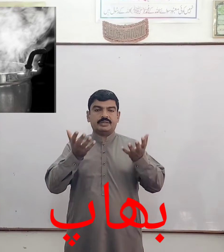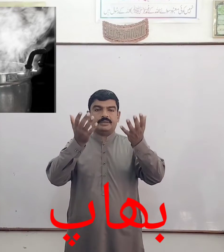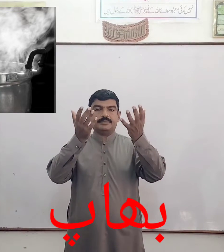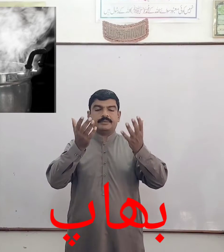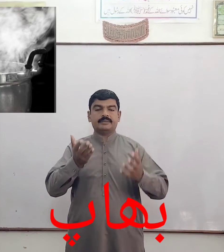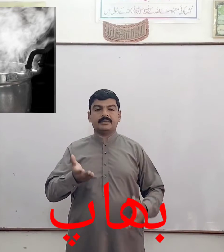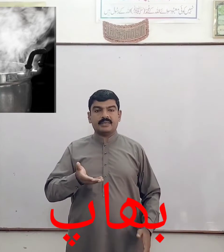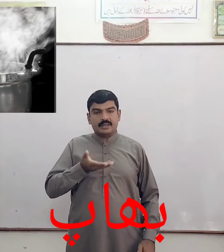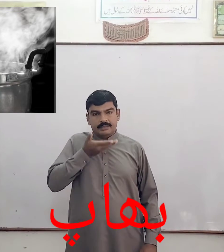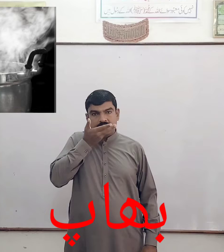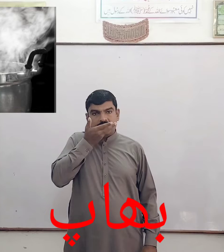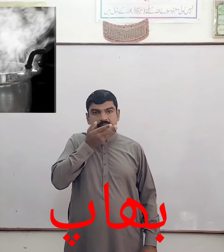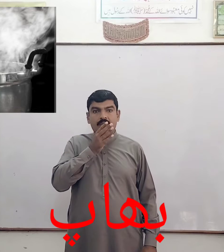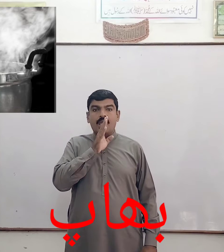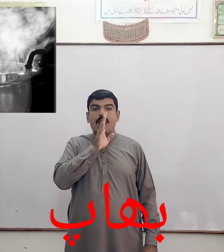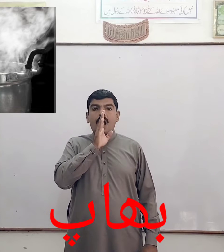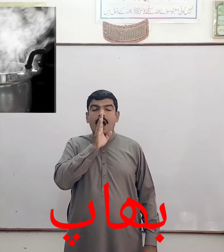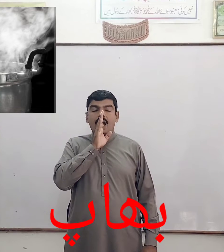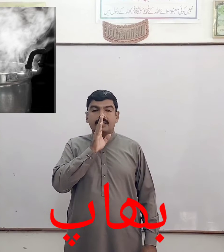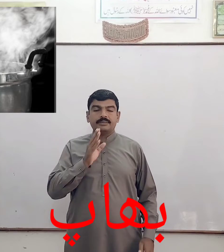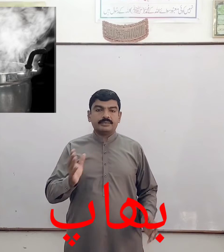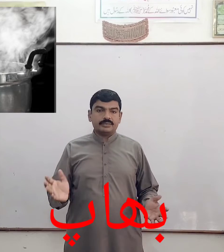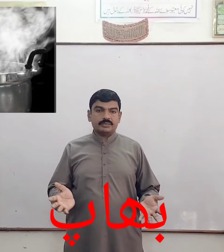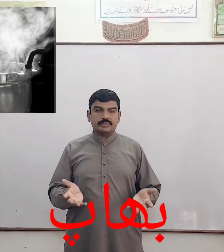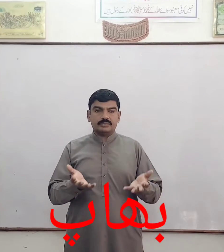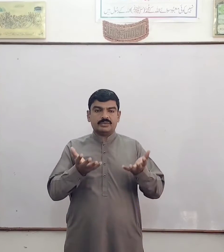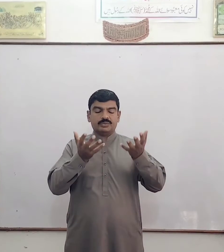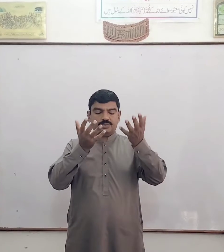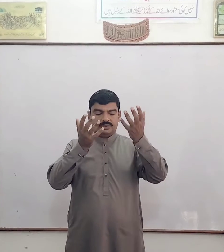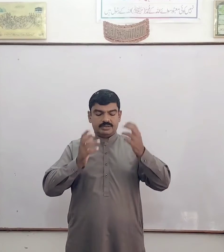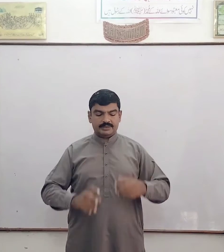उतरती, पानी गरम उतरती।